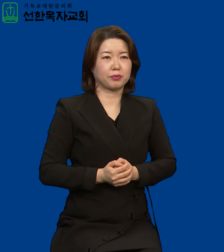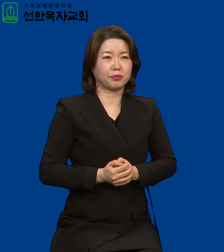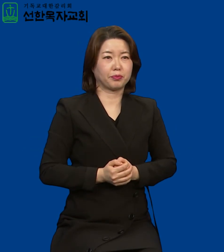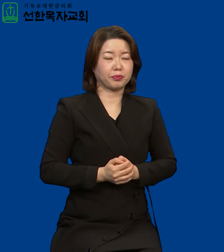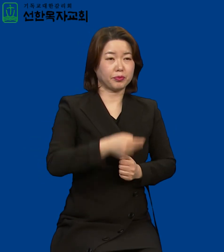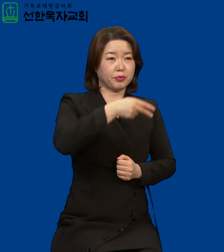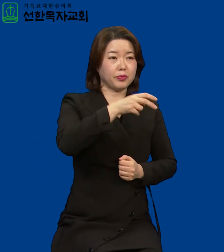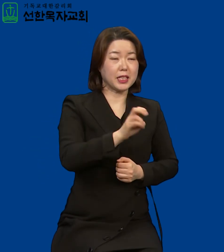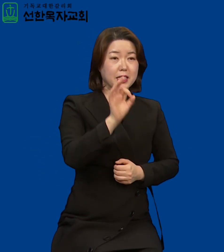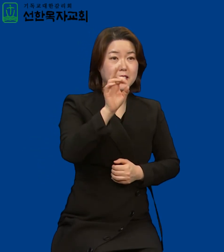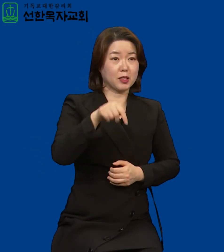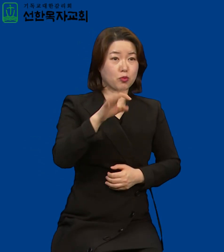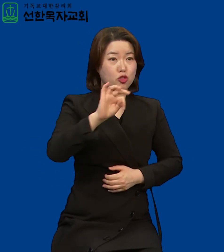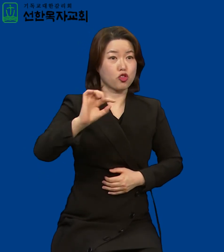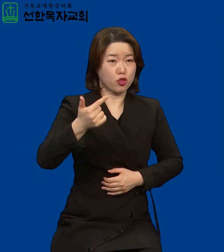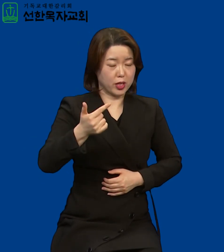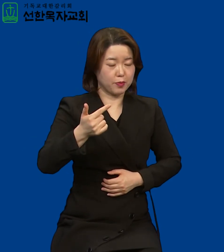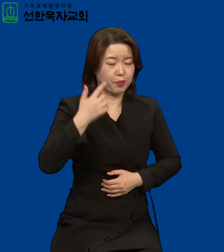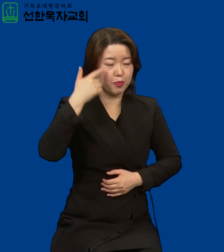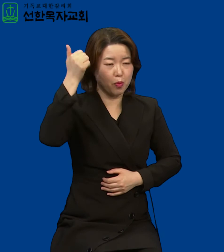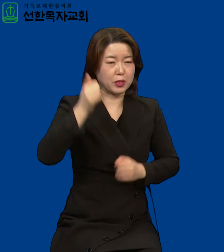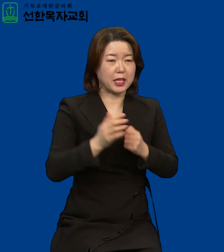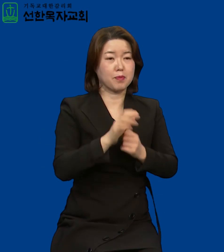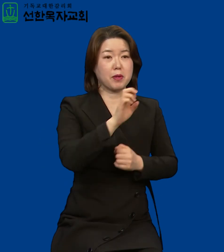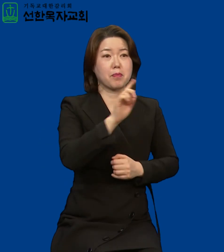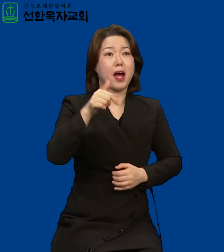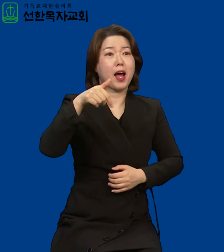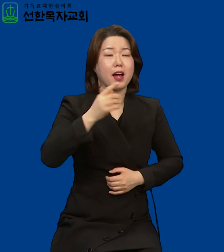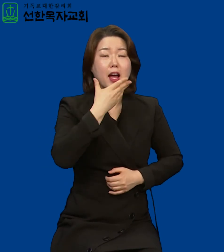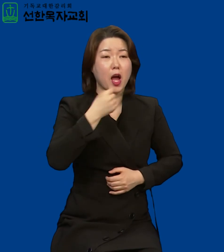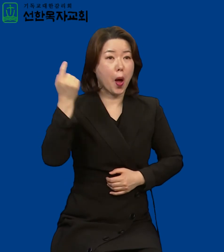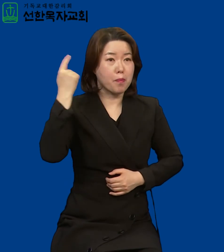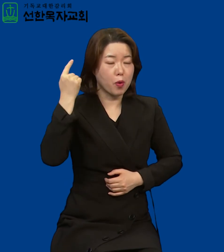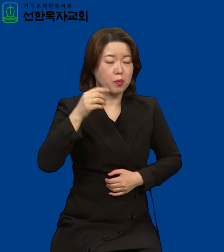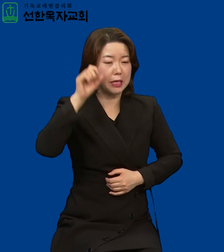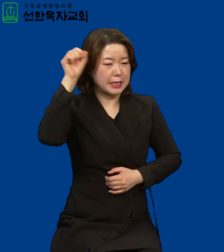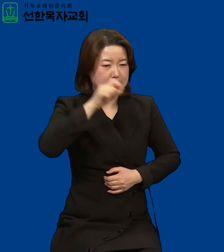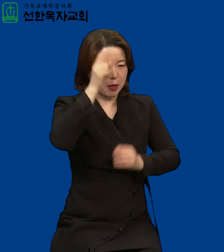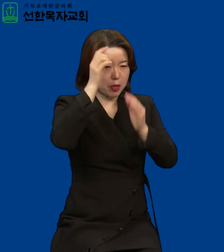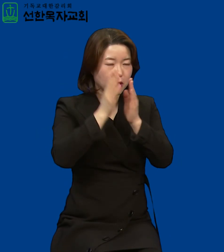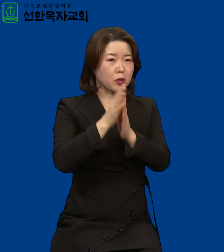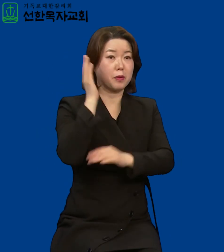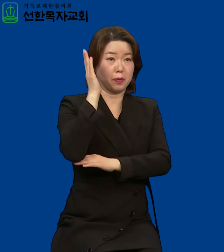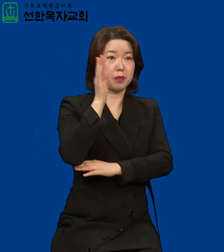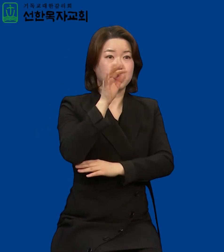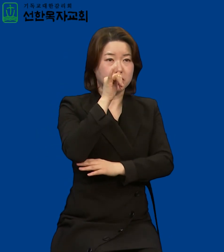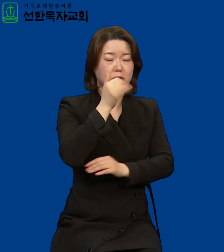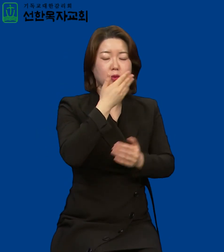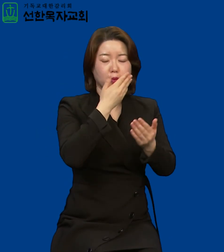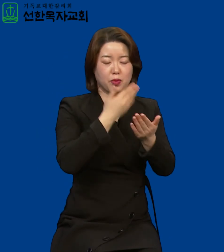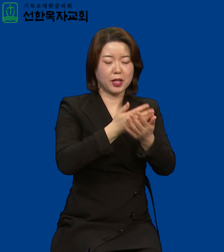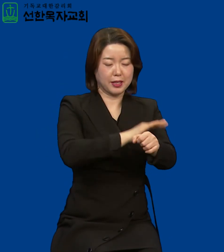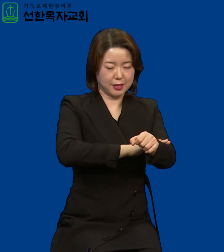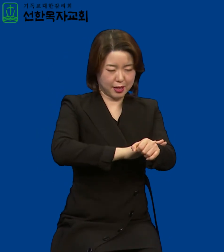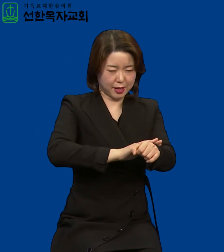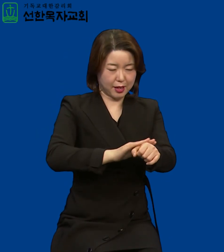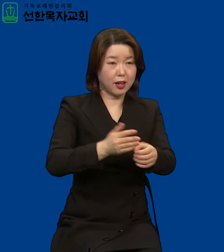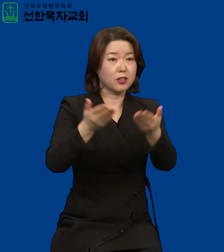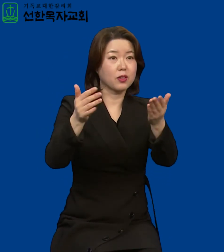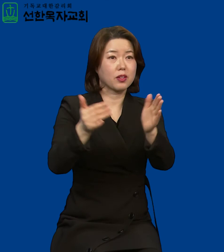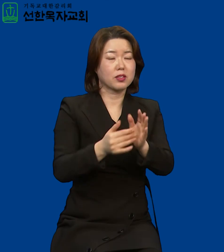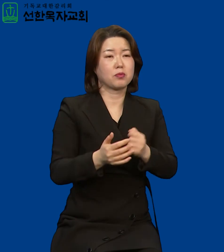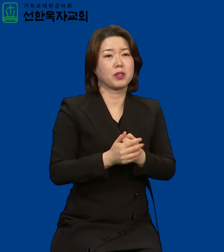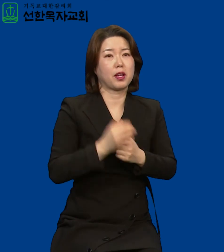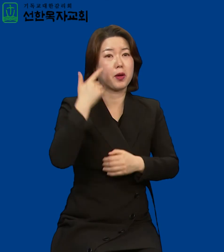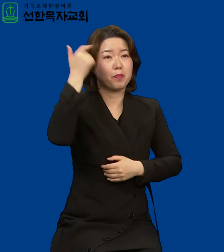심우임 목사님께서 마가복음으로 새벽기도 인도를 하셨는데 참 귀한 말씀을 잘 전해주셨어요. 그 목사님의